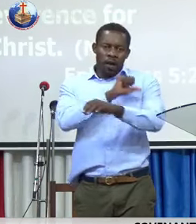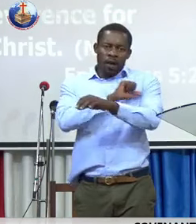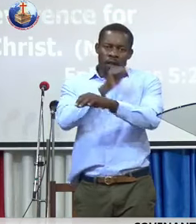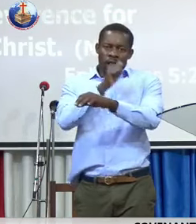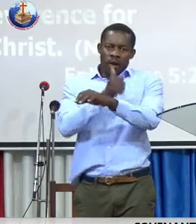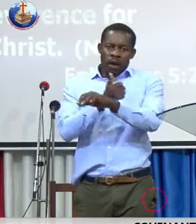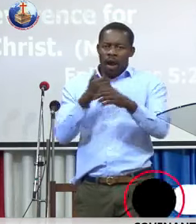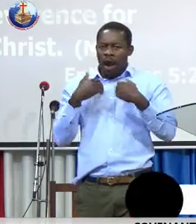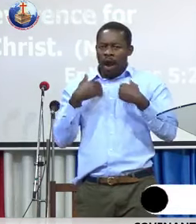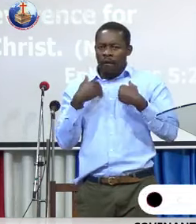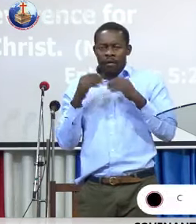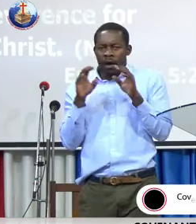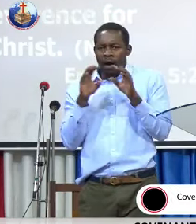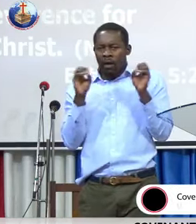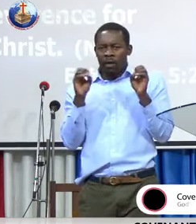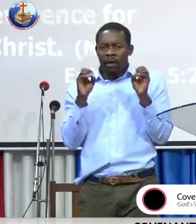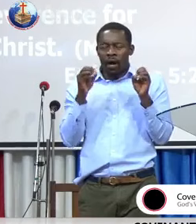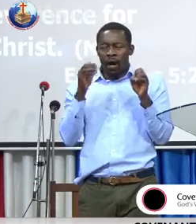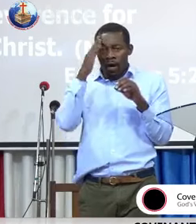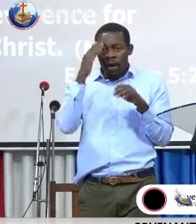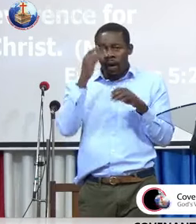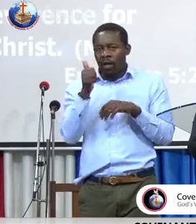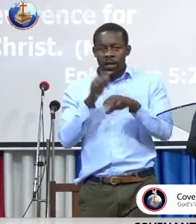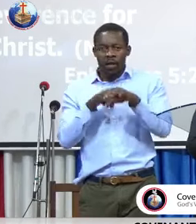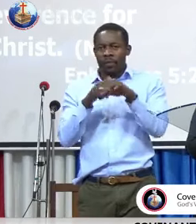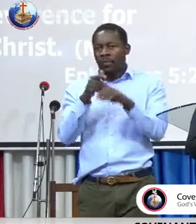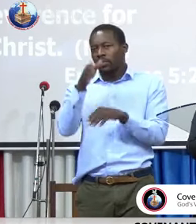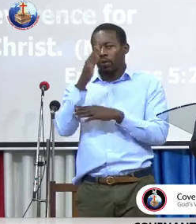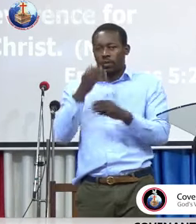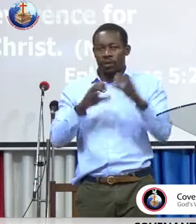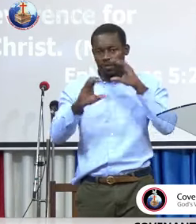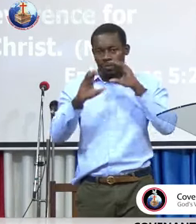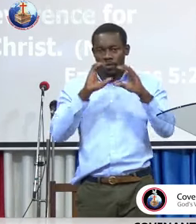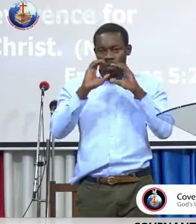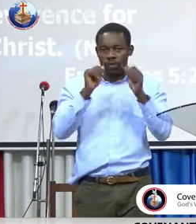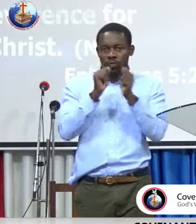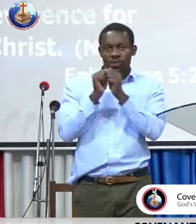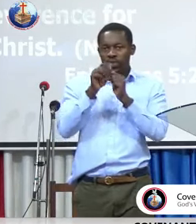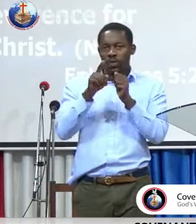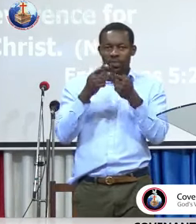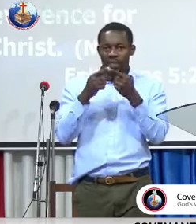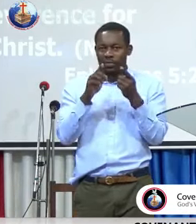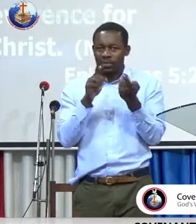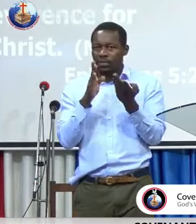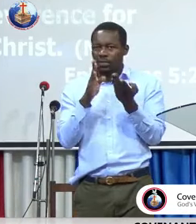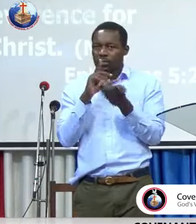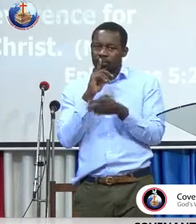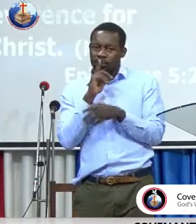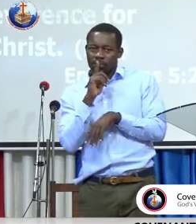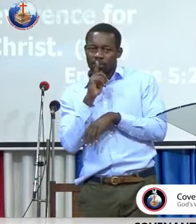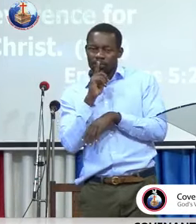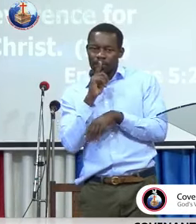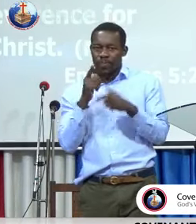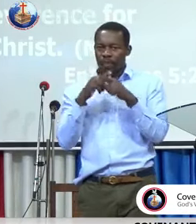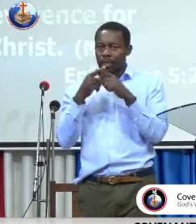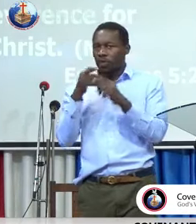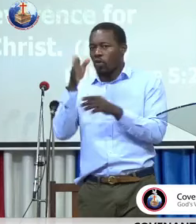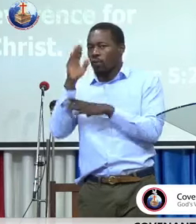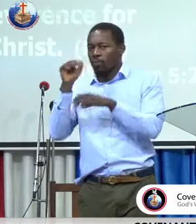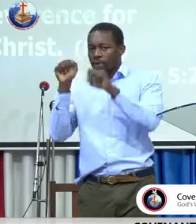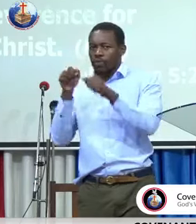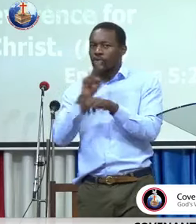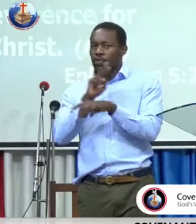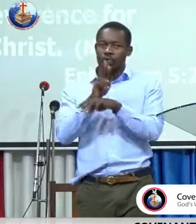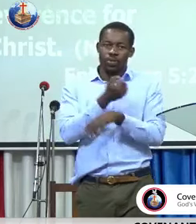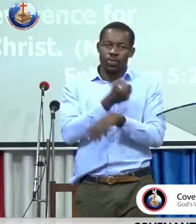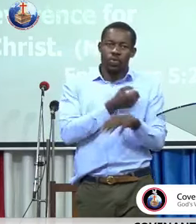wise authority that God has given our wives over us, na sisi kama waume tusiponyenyekea kwa ile hekima ambayo Mungu amepatia wake wetu kwa